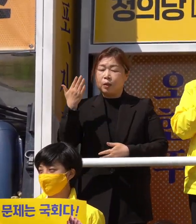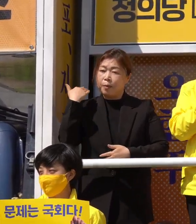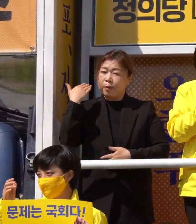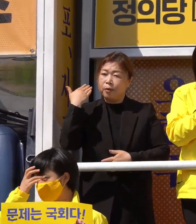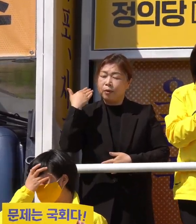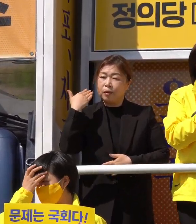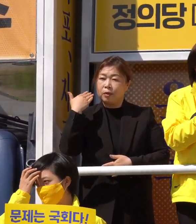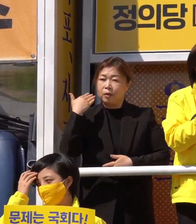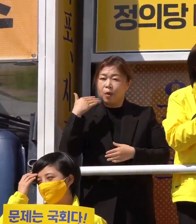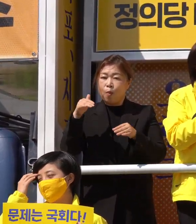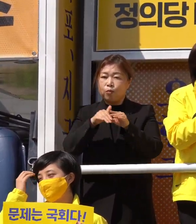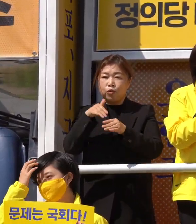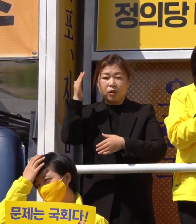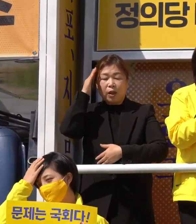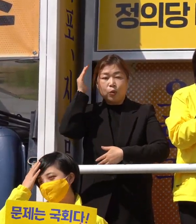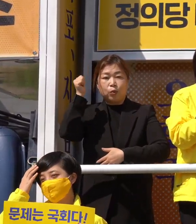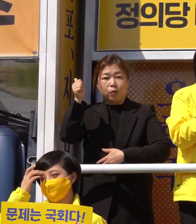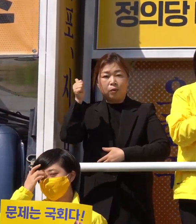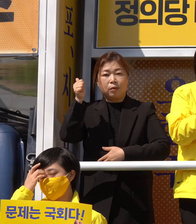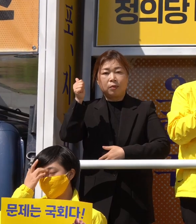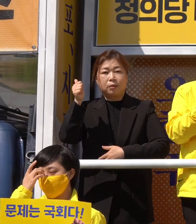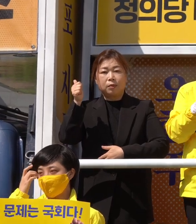지난번에 문재인 대통령께서